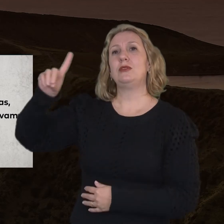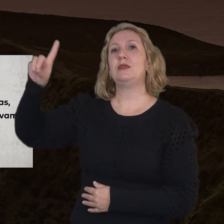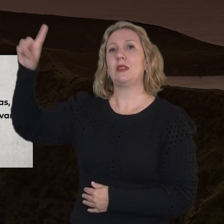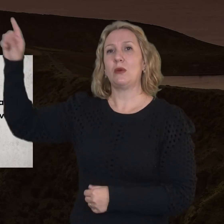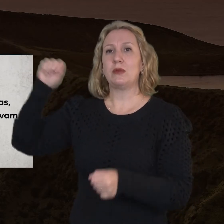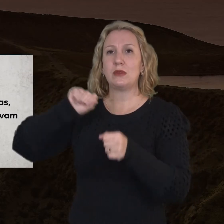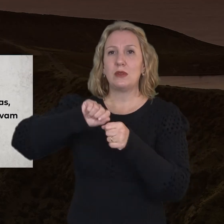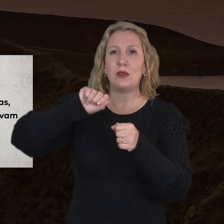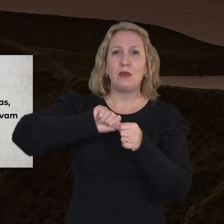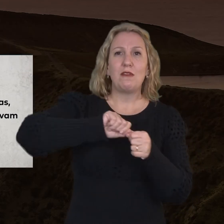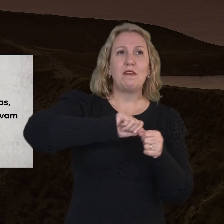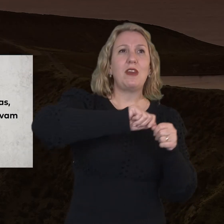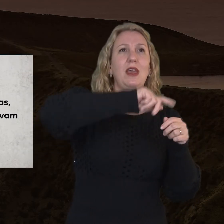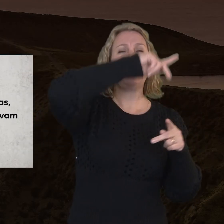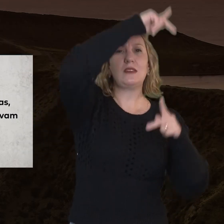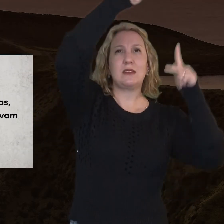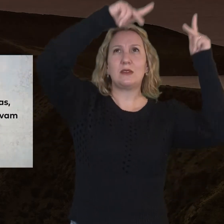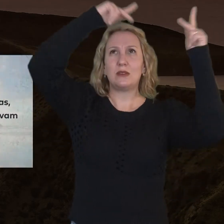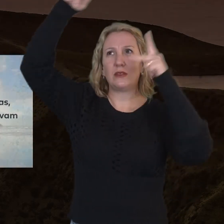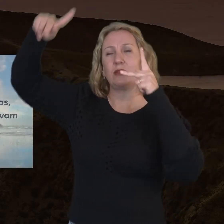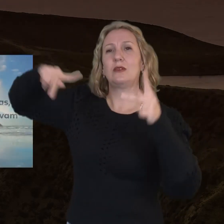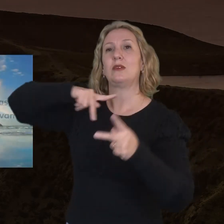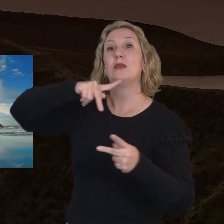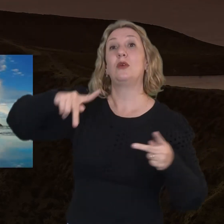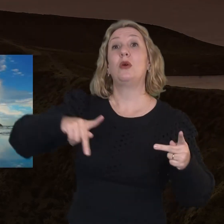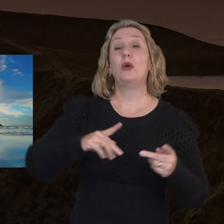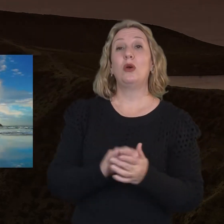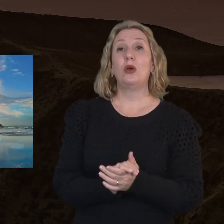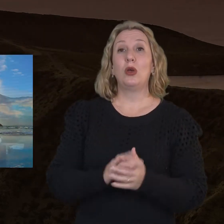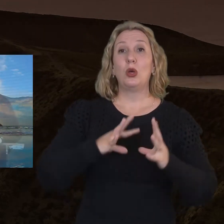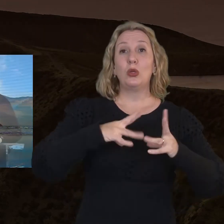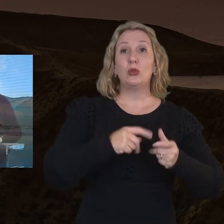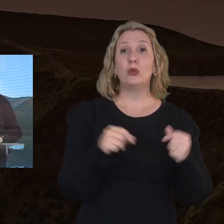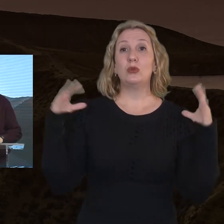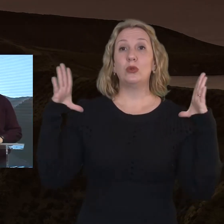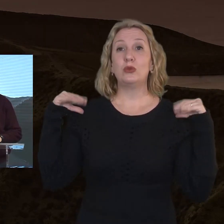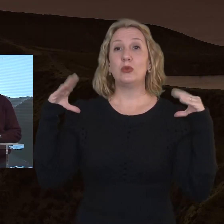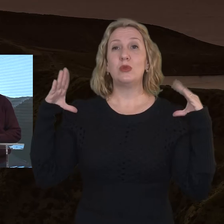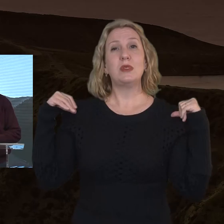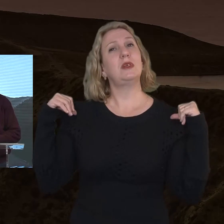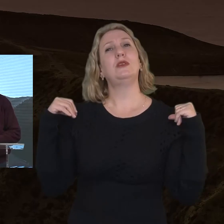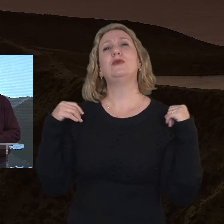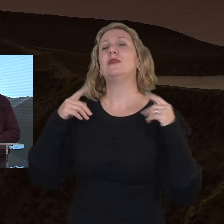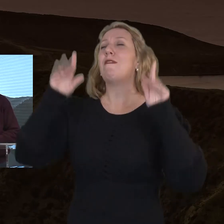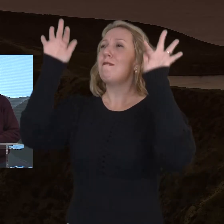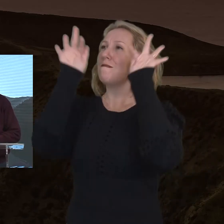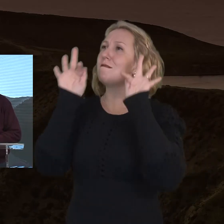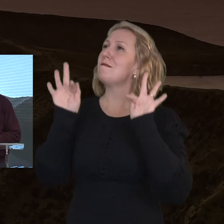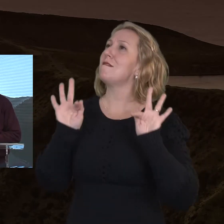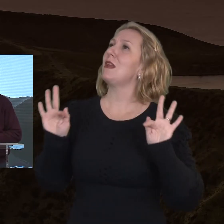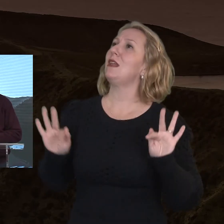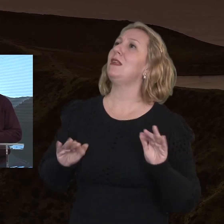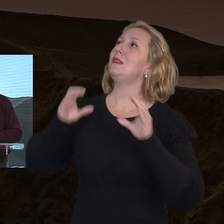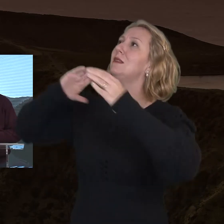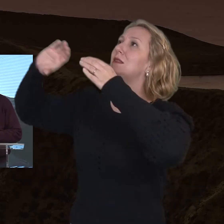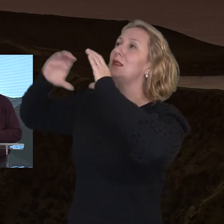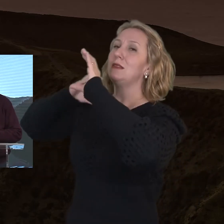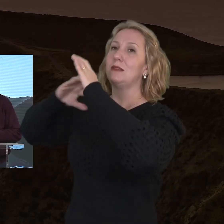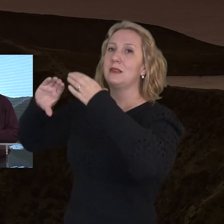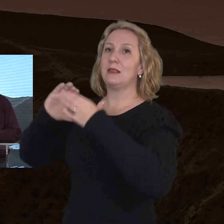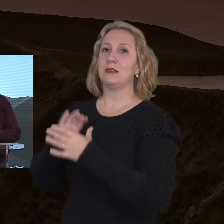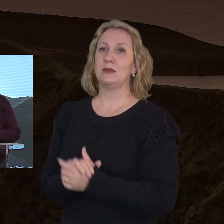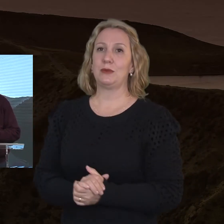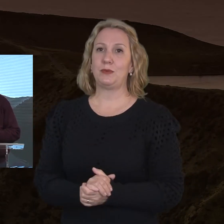o universo todos os anos estão vibrando ali que bonito tá muito cantando se alegrando tá vamos ver agora também